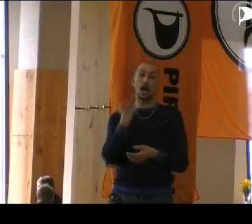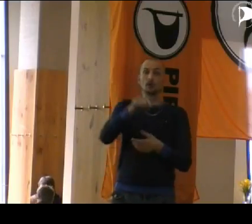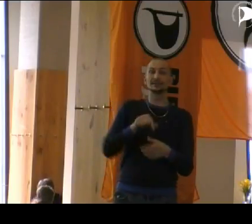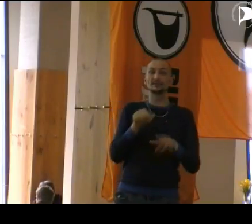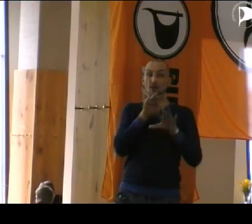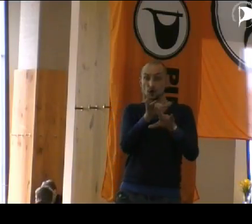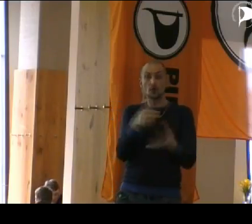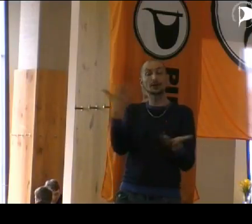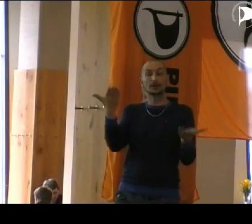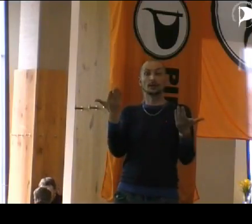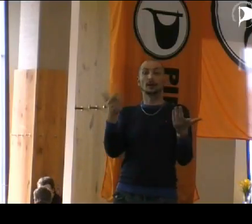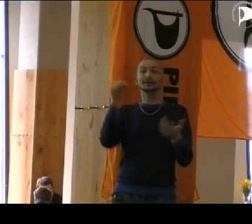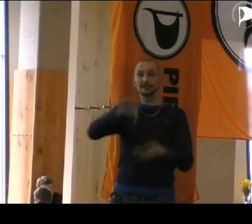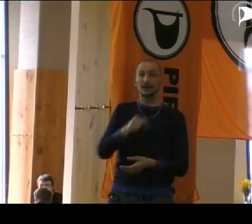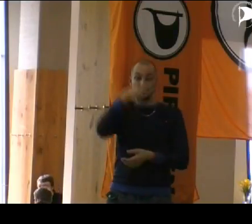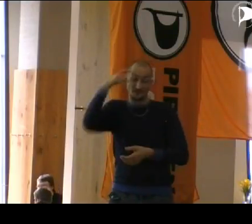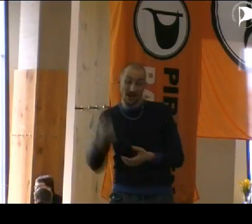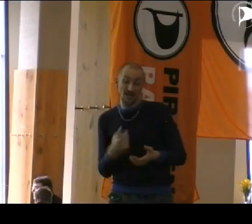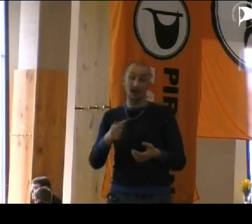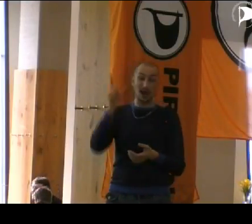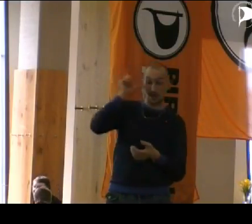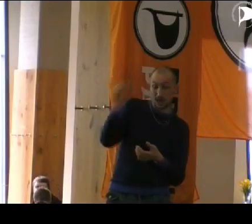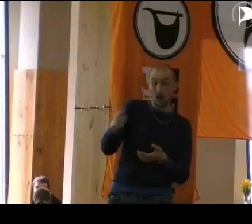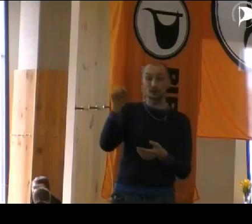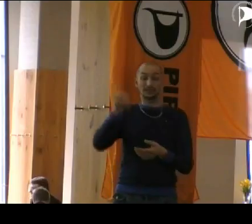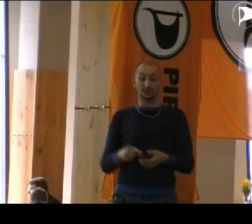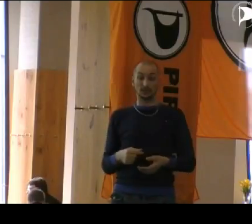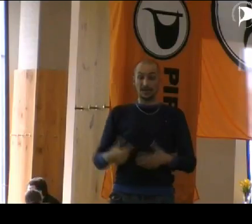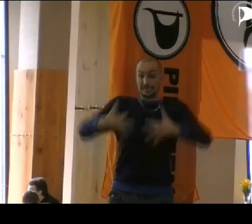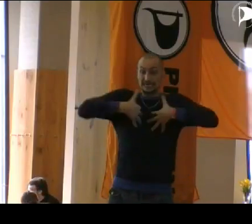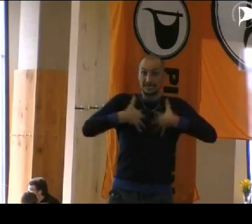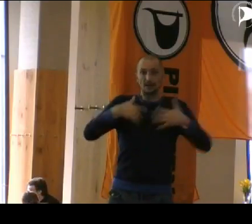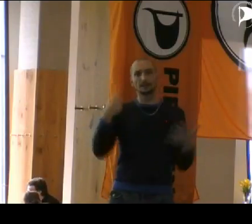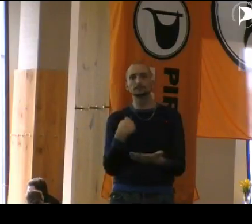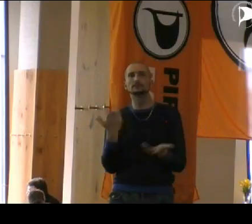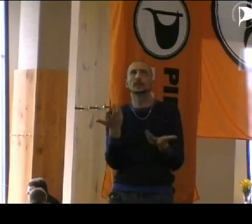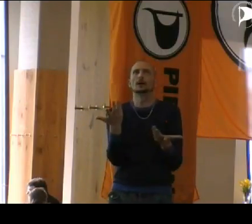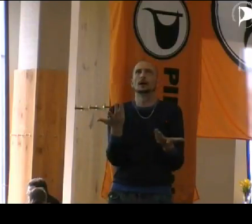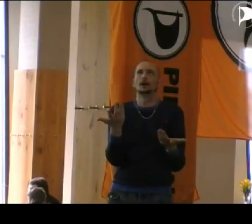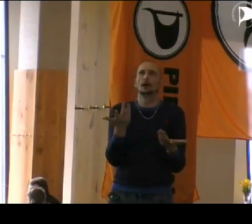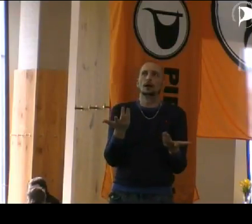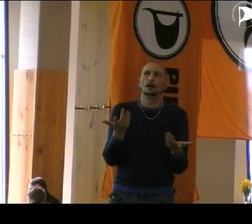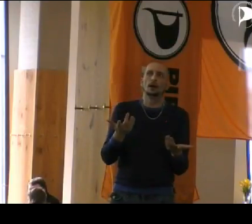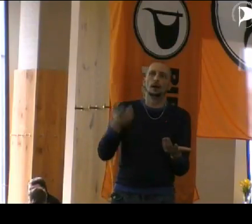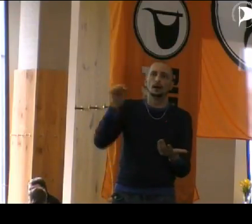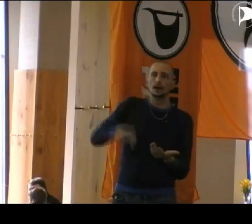laut eigentlich nicht zu sehr nach vorn und bin ich eher unscheinbar in den